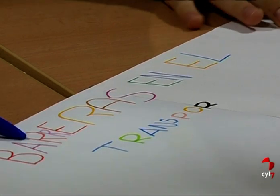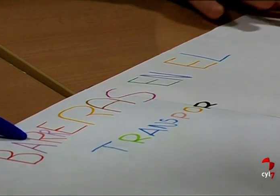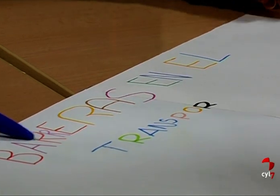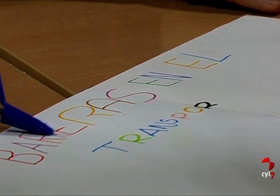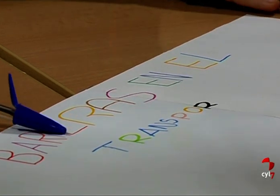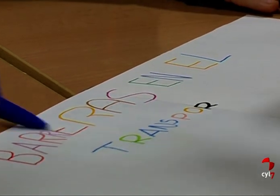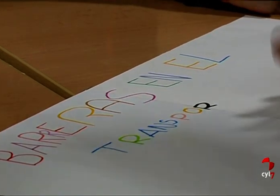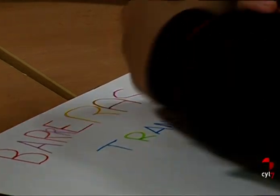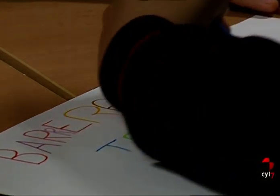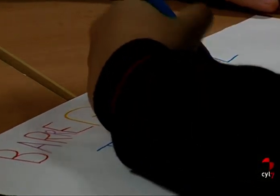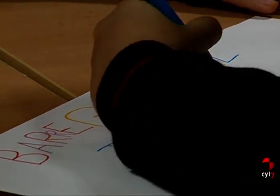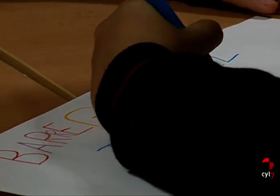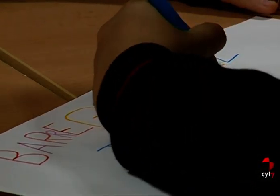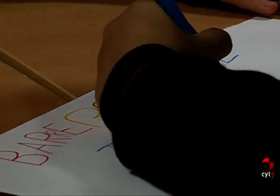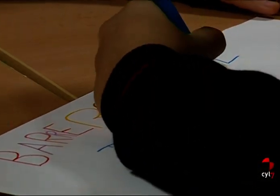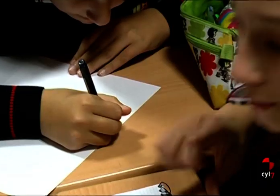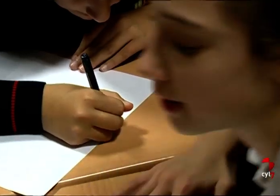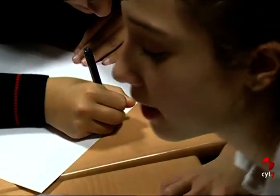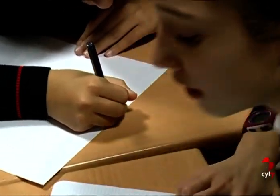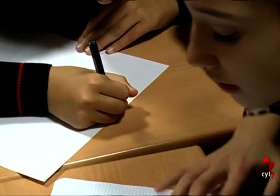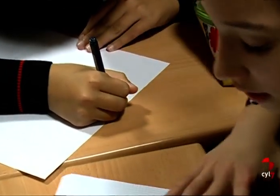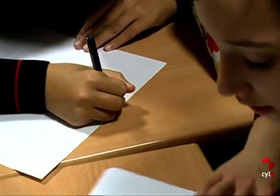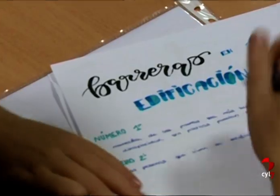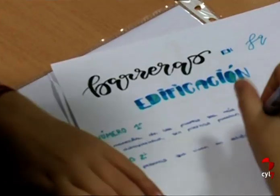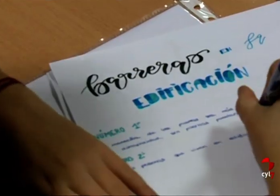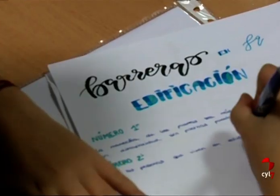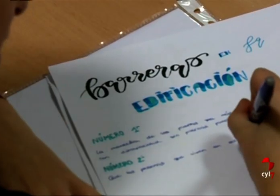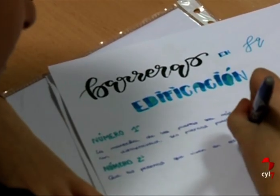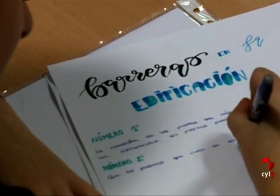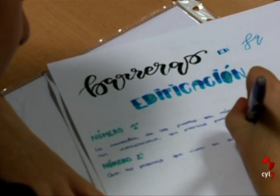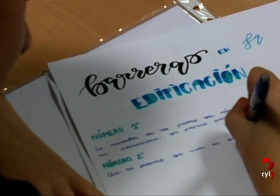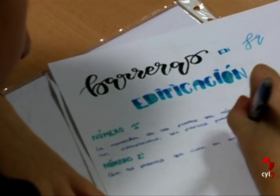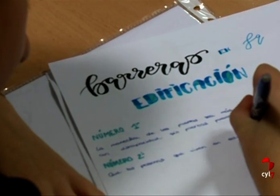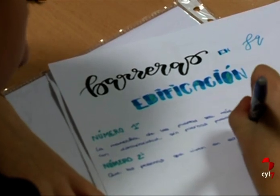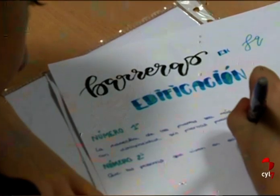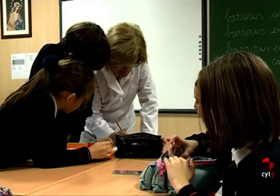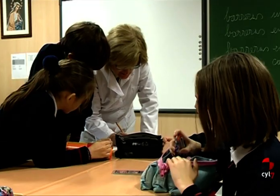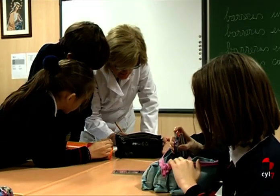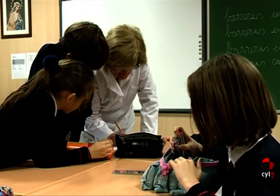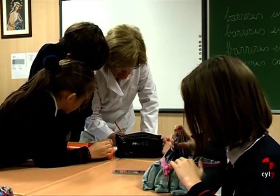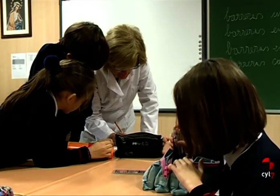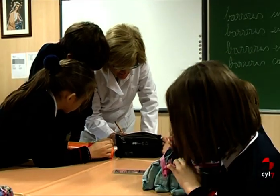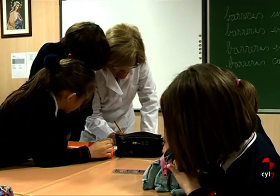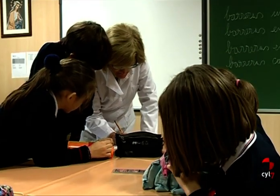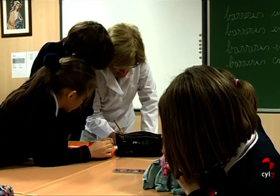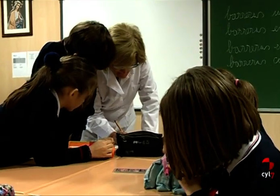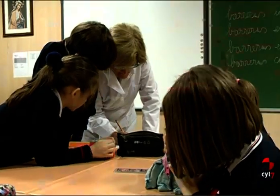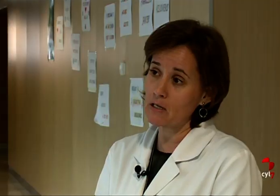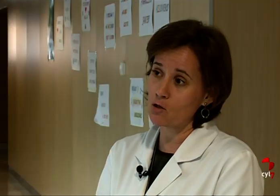Colorean los obstáculos con los que tropiezan a diario algunos compañeros. Son alumnos de quinto de primaria. ¿Qué barreras ven ellos? ¿Por